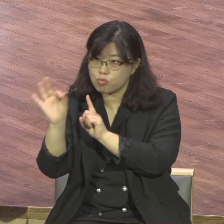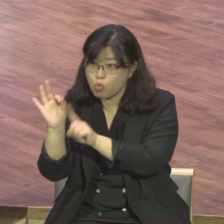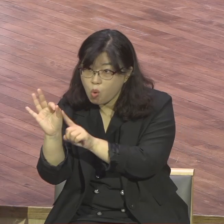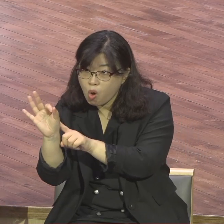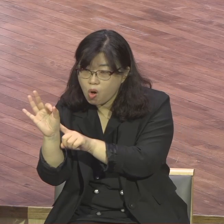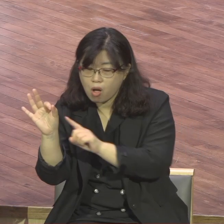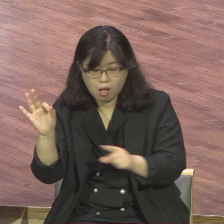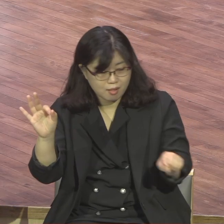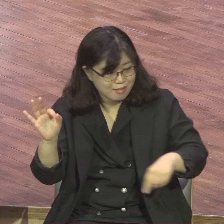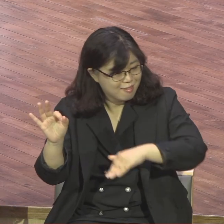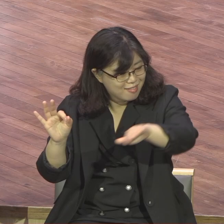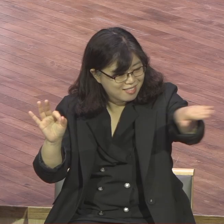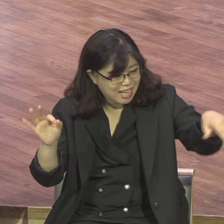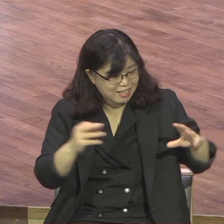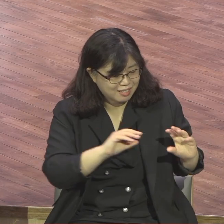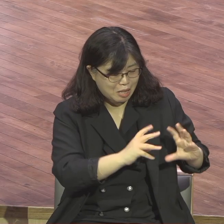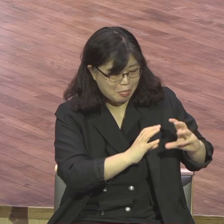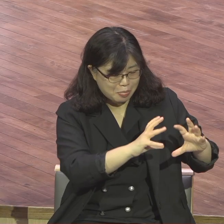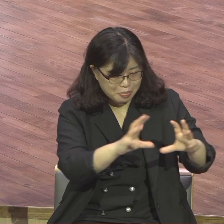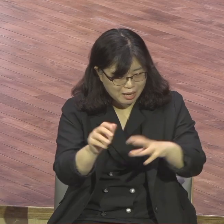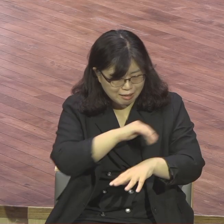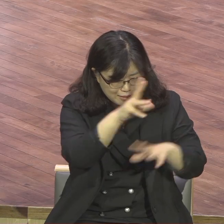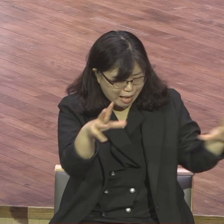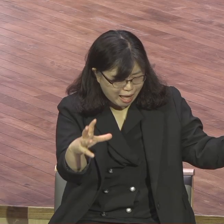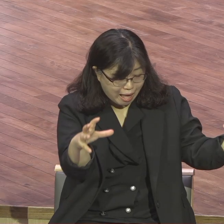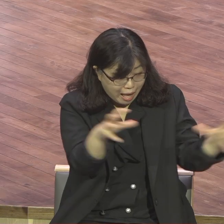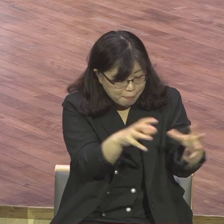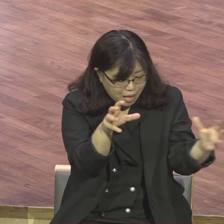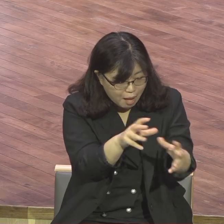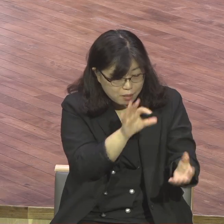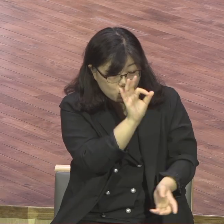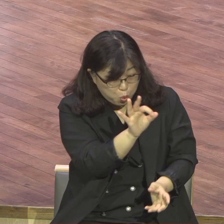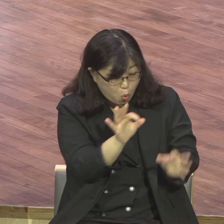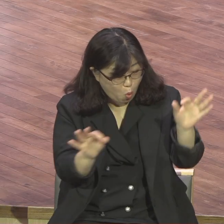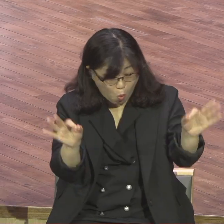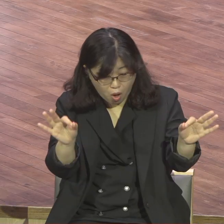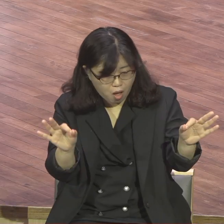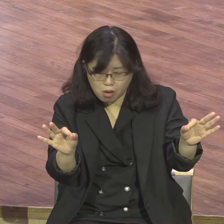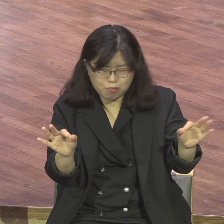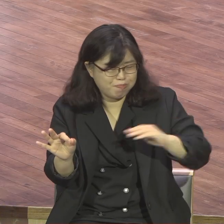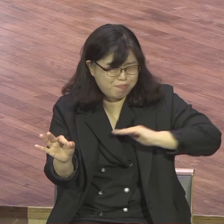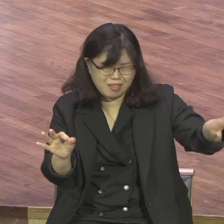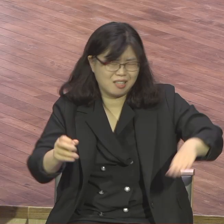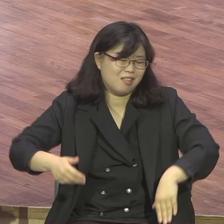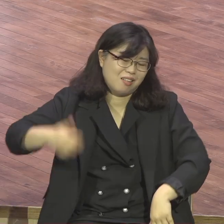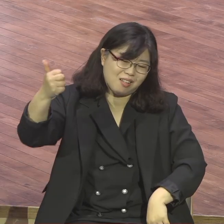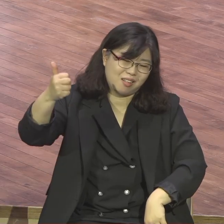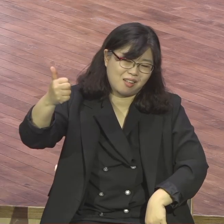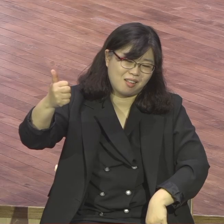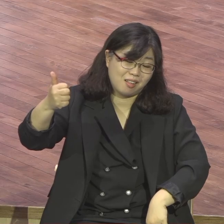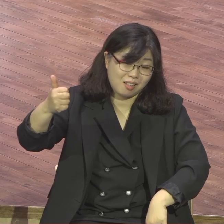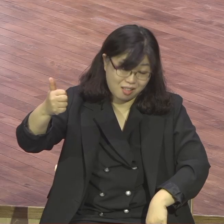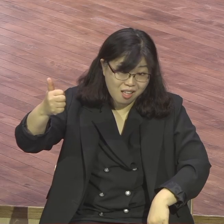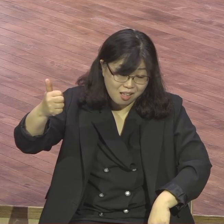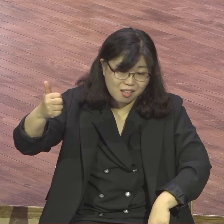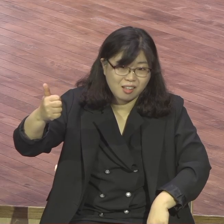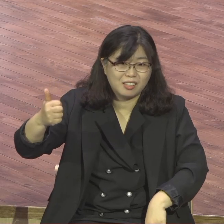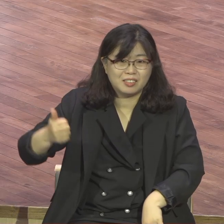어떤 미국은 절대 안 망해요 왜 안 망한 줄 아세요? 달러를 아무리 찍어내도 인프레가 없어요 왜 전 세계가 달러 다